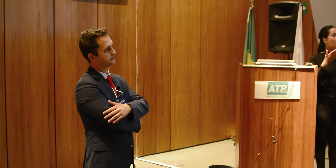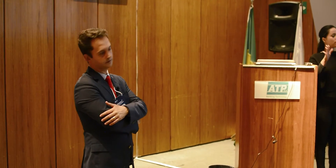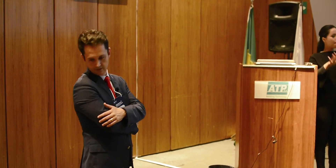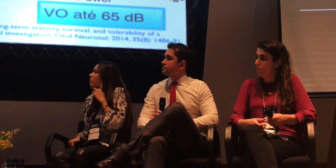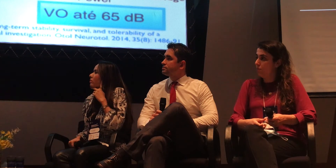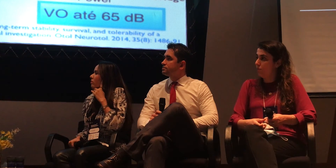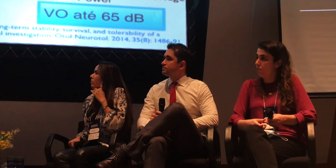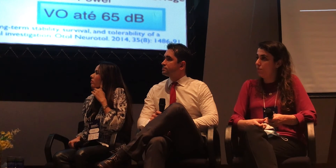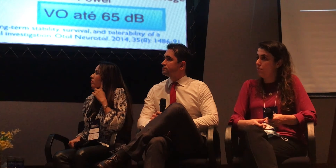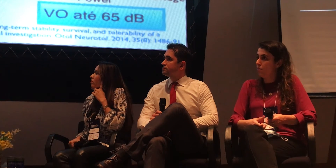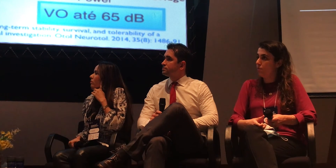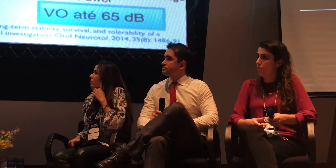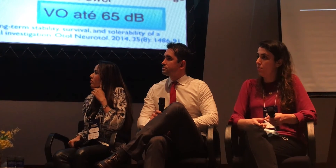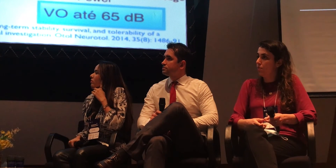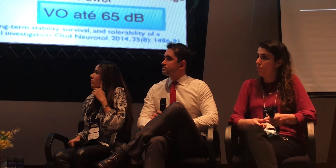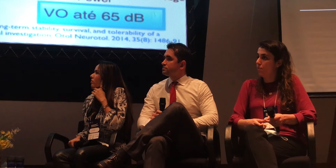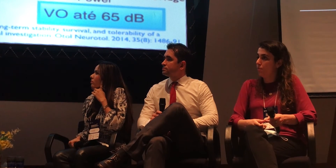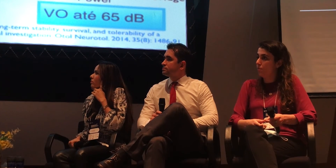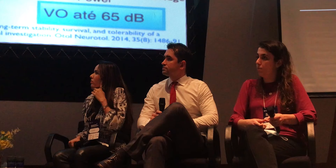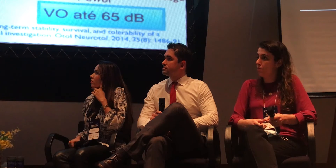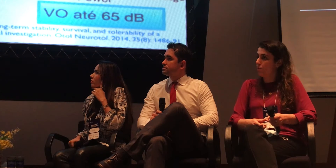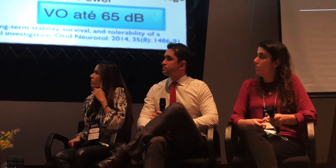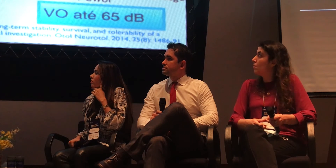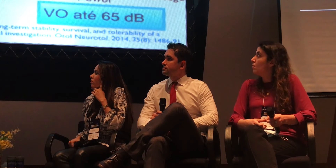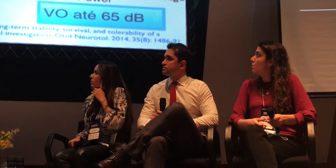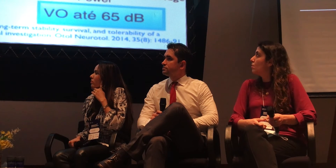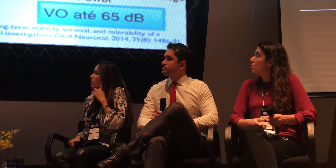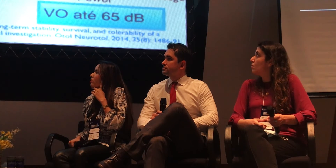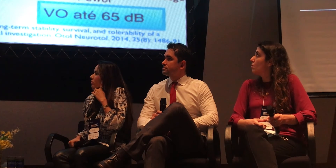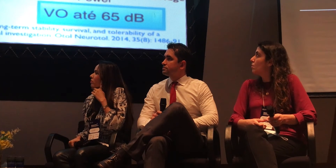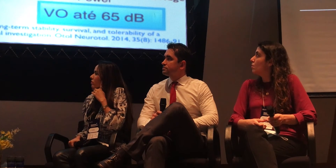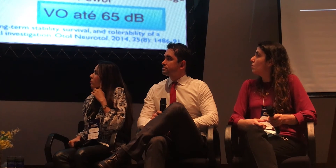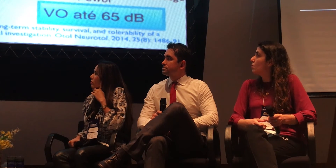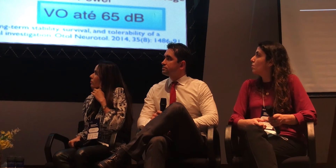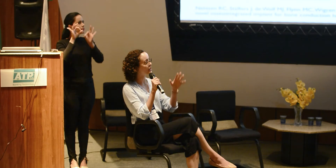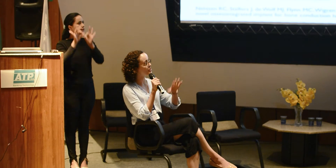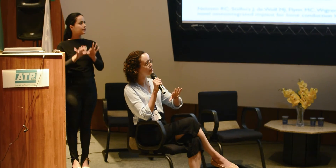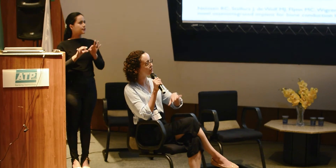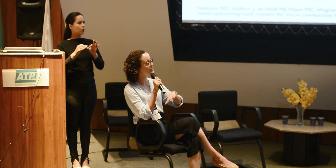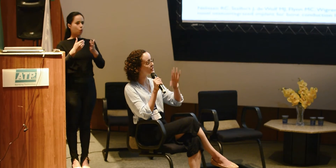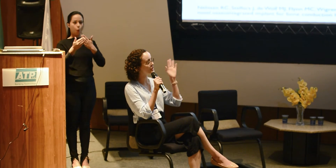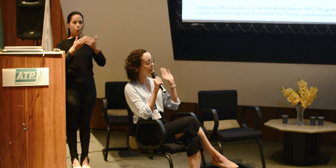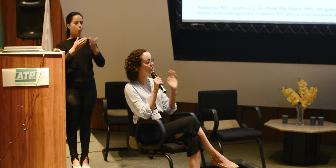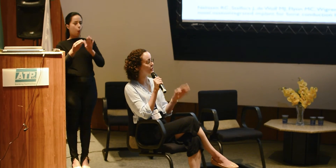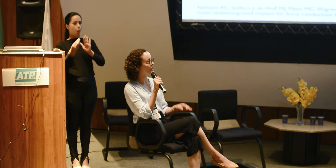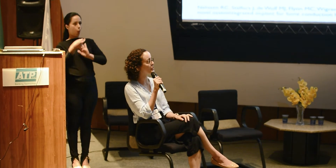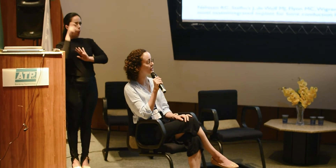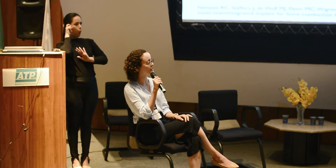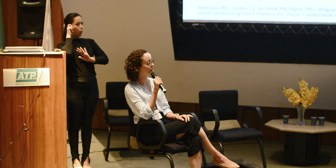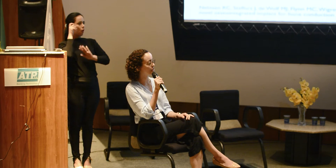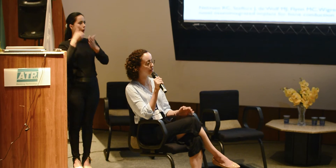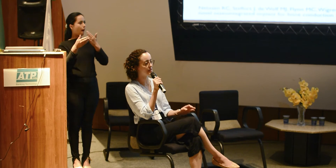dependendo do nível da perda, tem a prótese ideal. né? Não é qualquer prótese que serve para